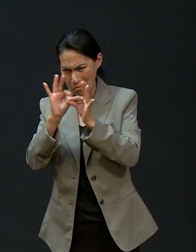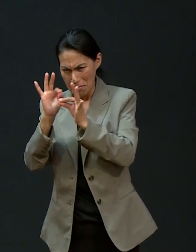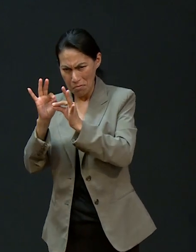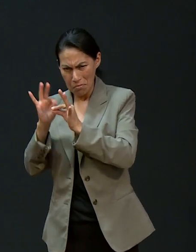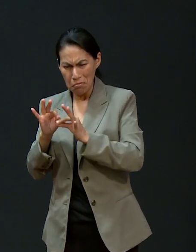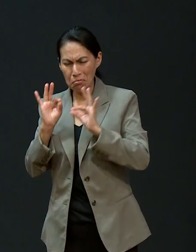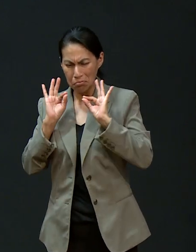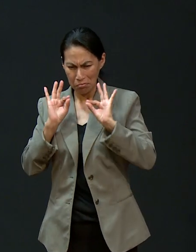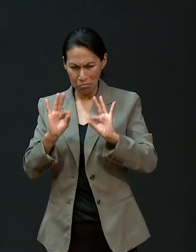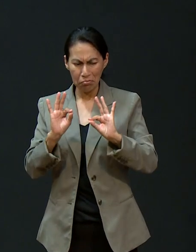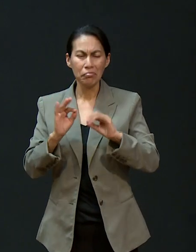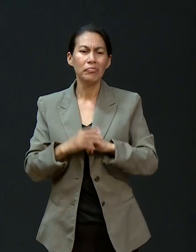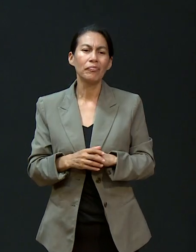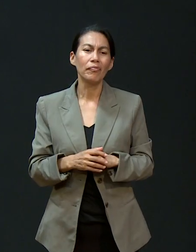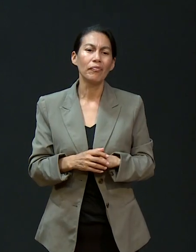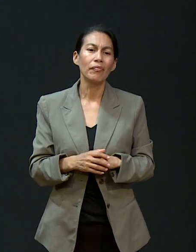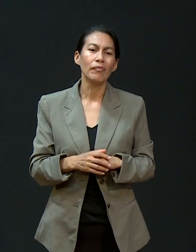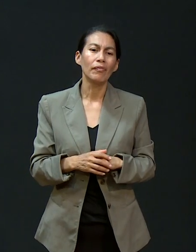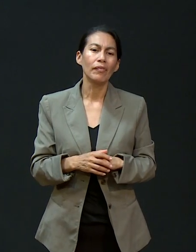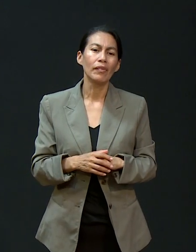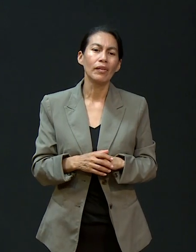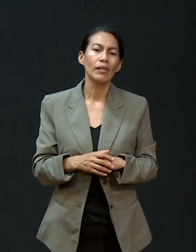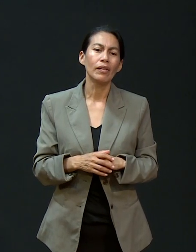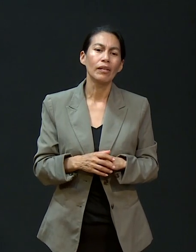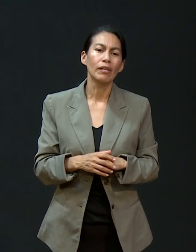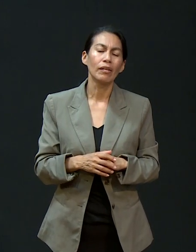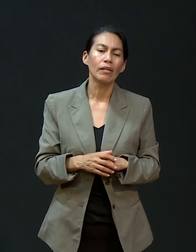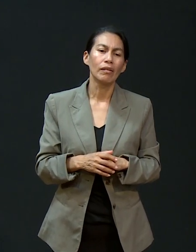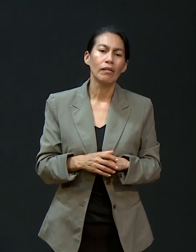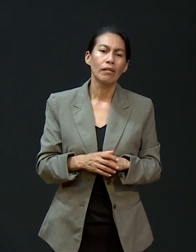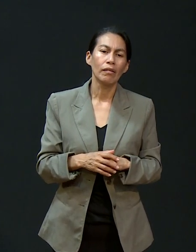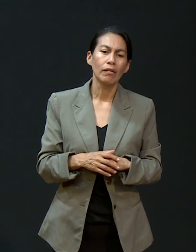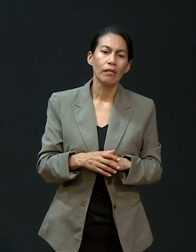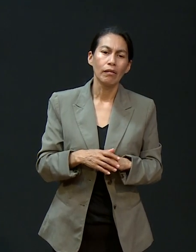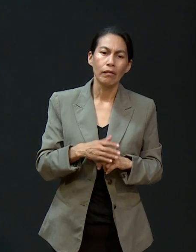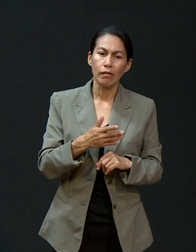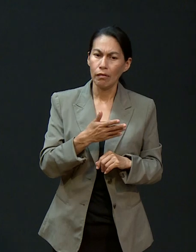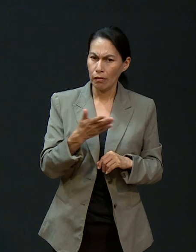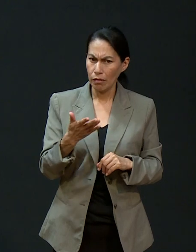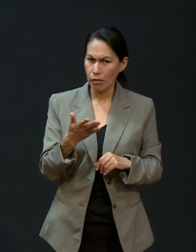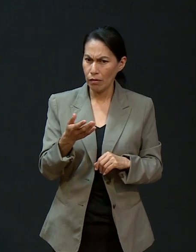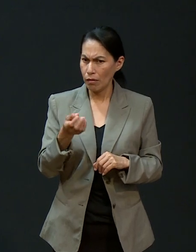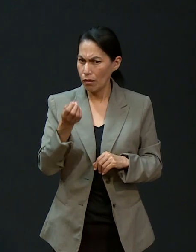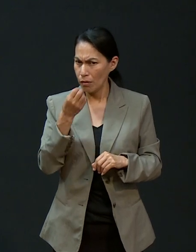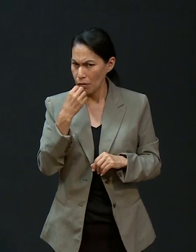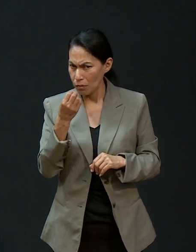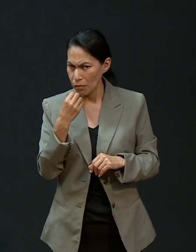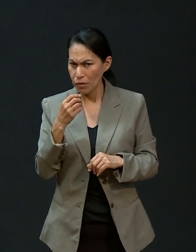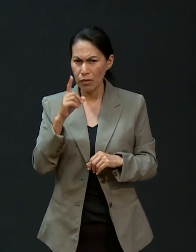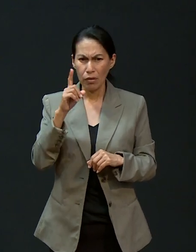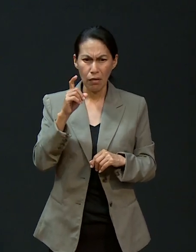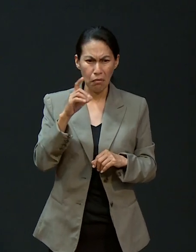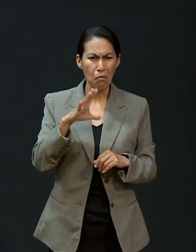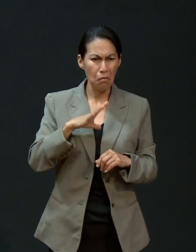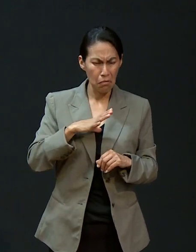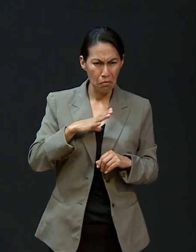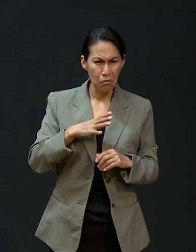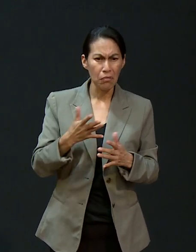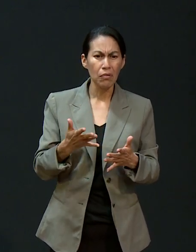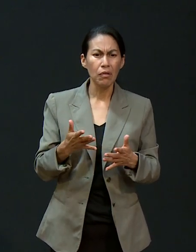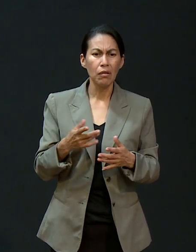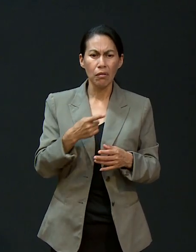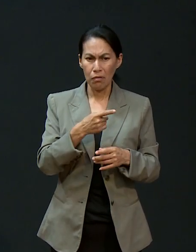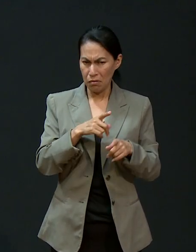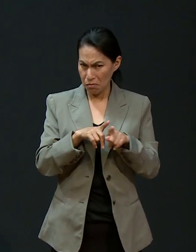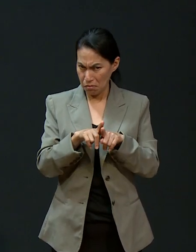Y con todo adentro. Y también ella tenía comprado la comida, la